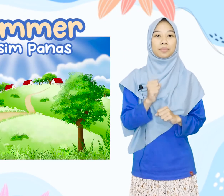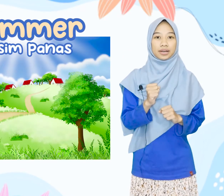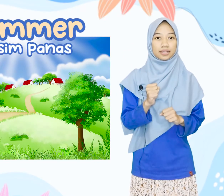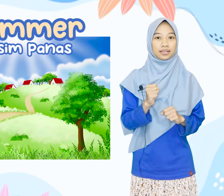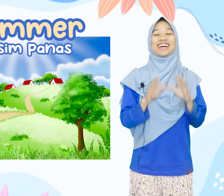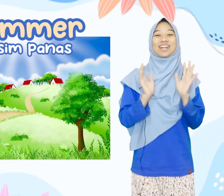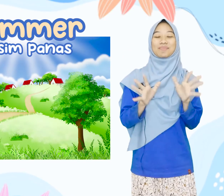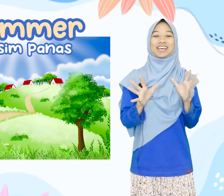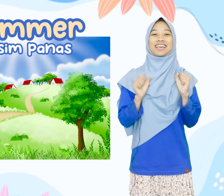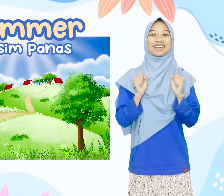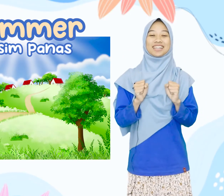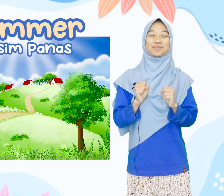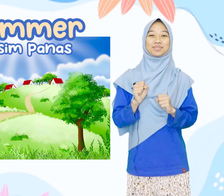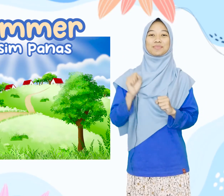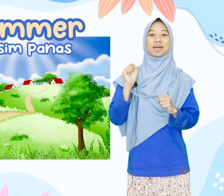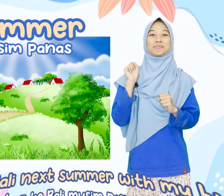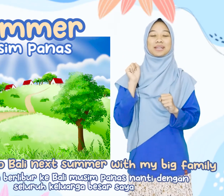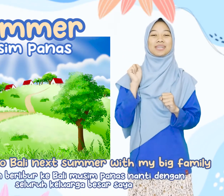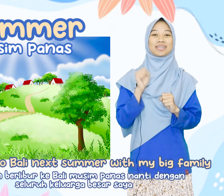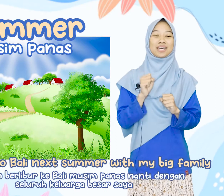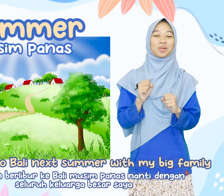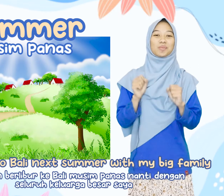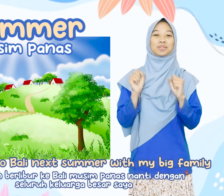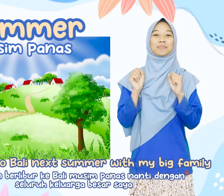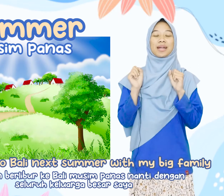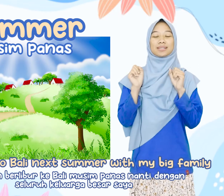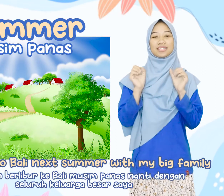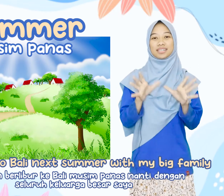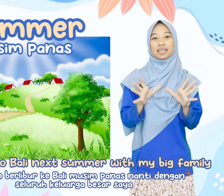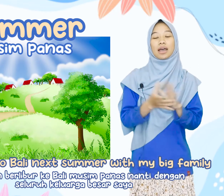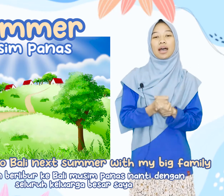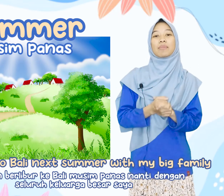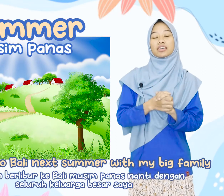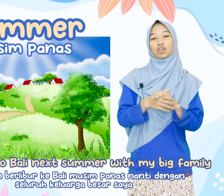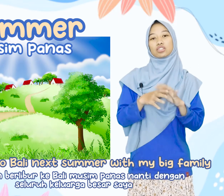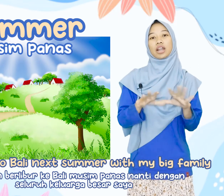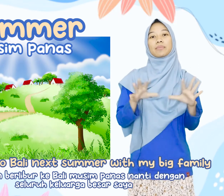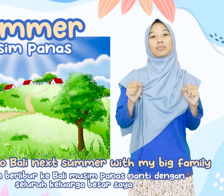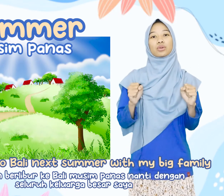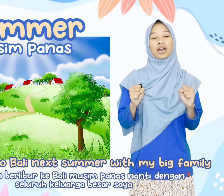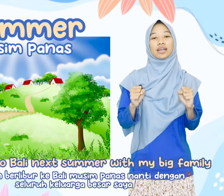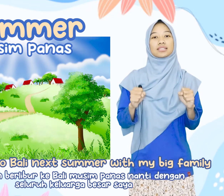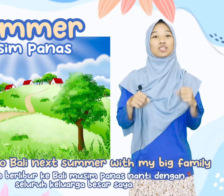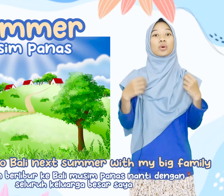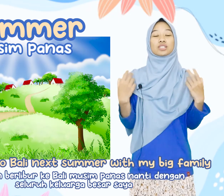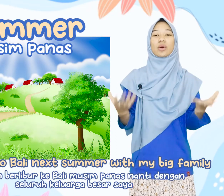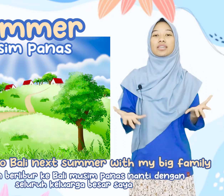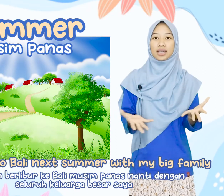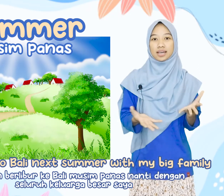summer. Nah, biasanya di musim summer ini atau di musim panas ini banyak sekolah-sekolah yang meliburkan siswa-siswanya.